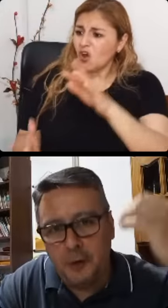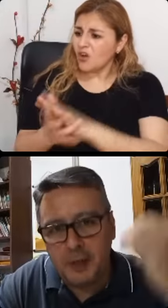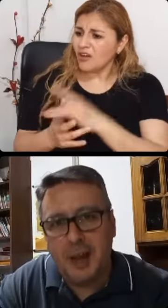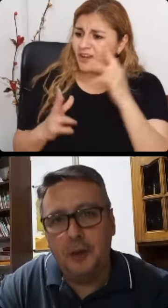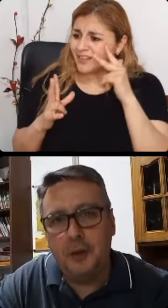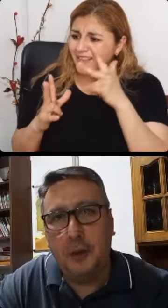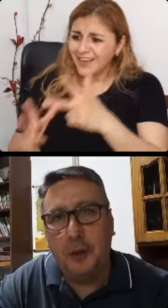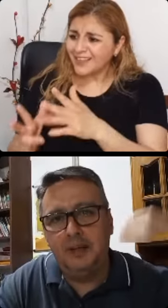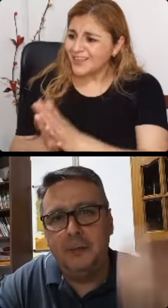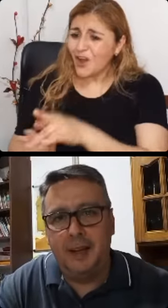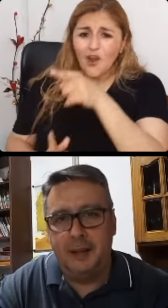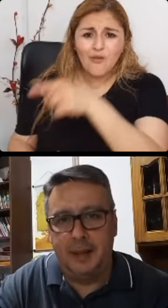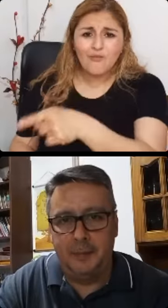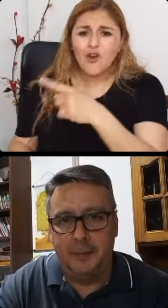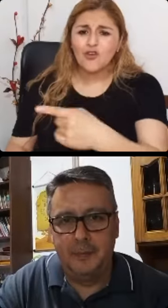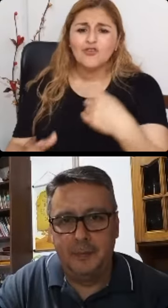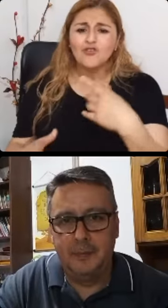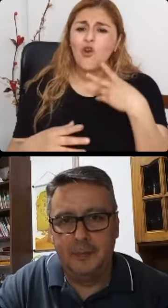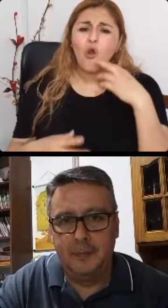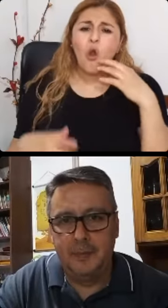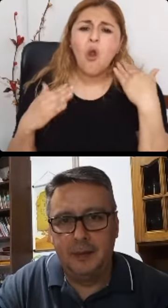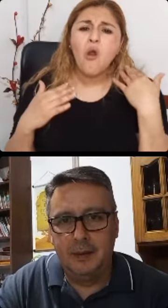esforzado y valiente